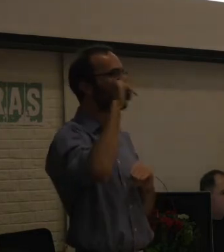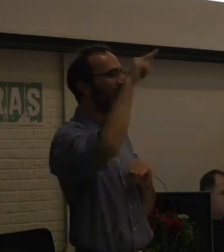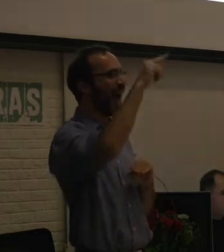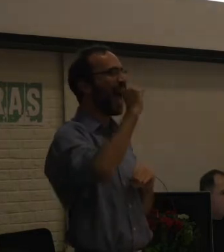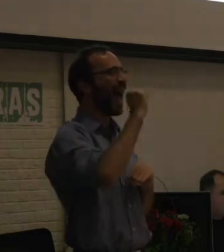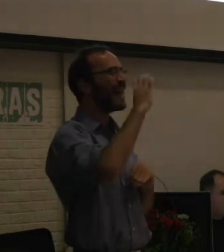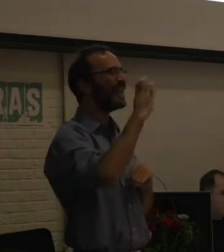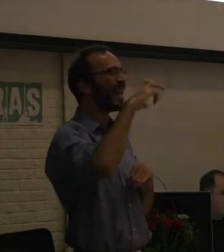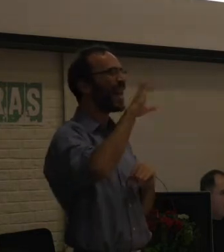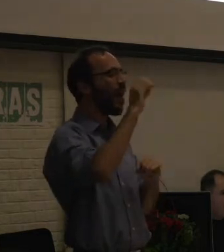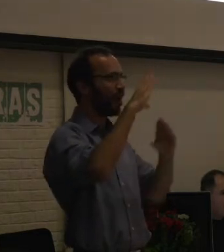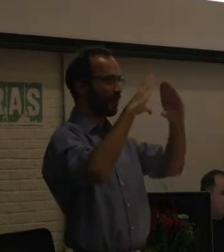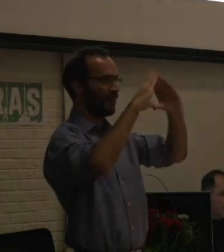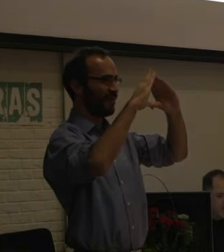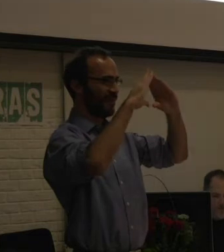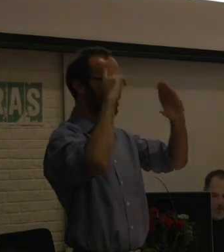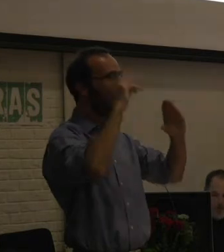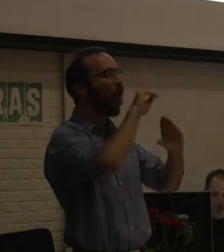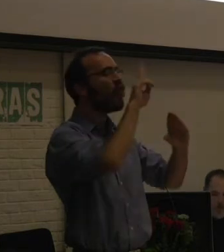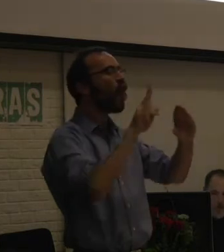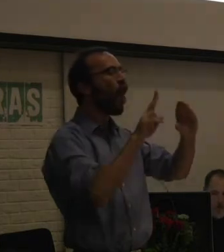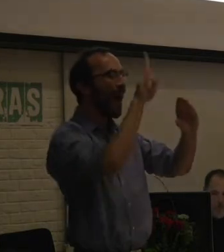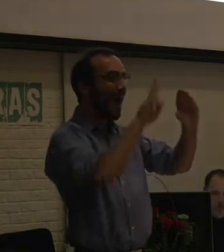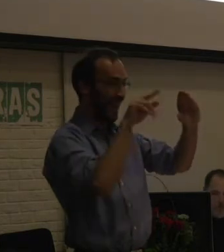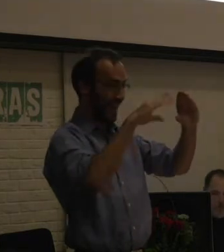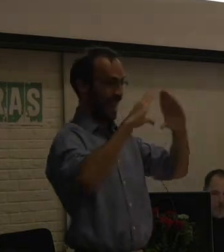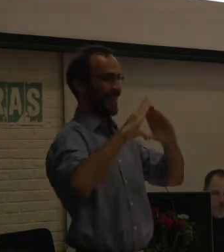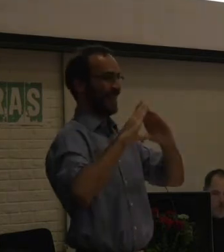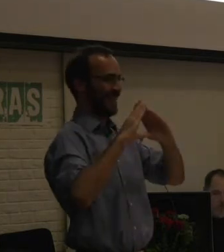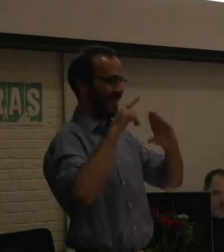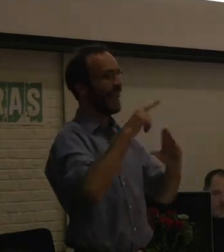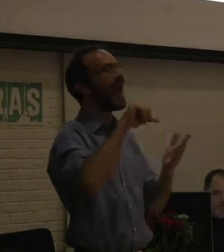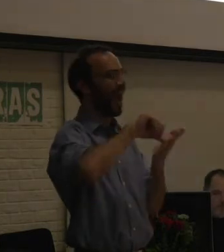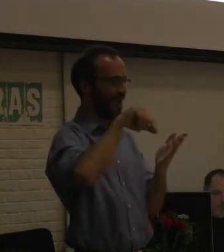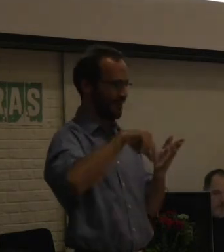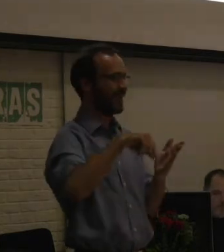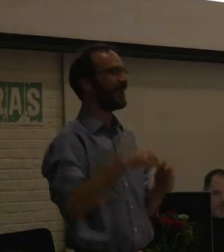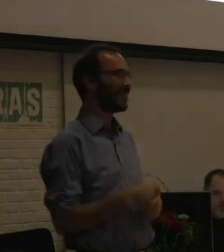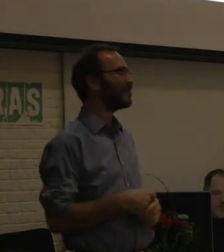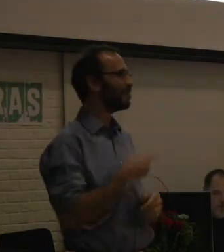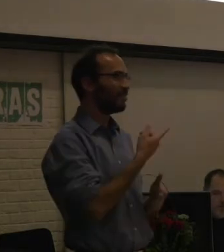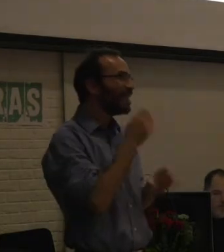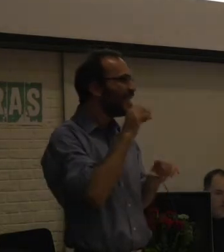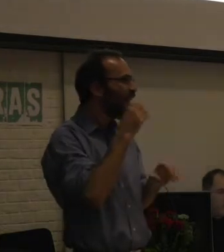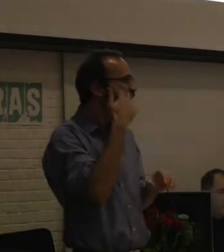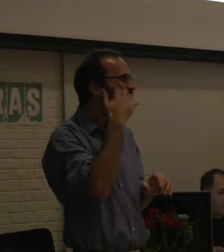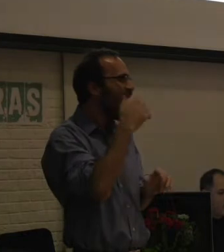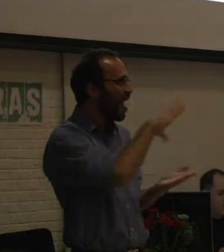masones en la capital. Y bueno, hecho este recorrido por los contenidos, voy a centrarme ahora